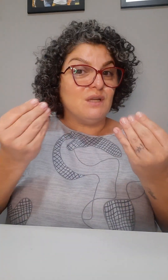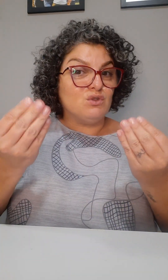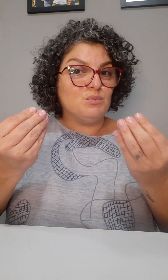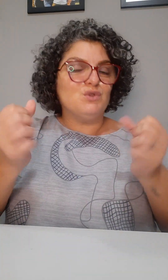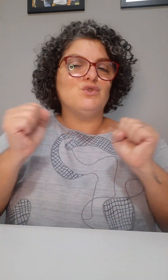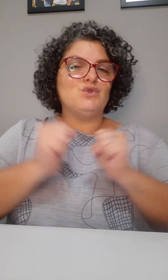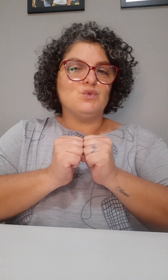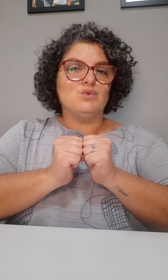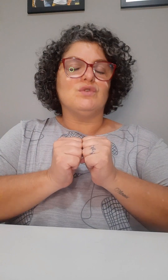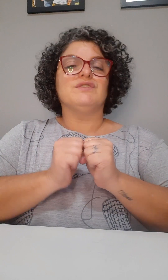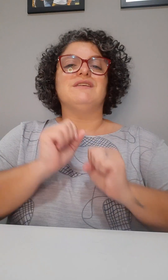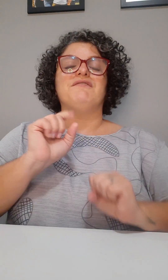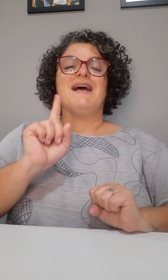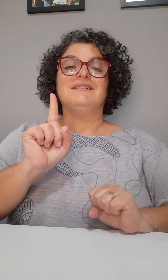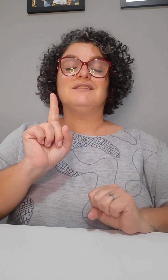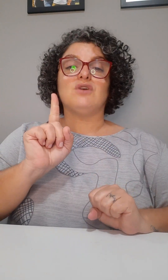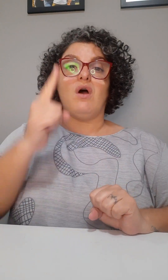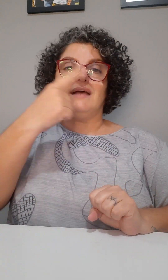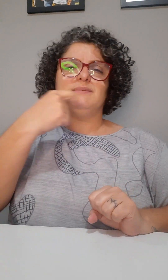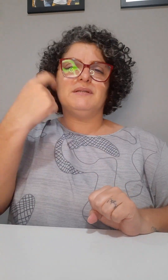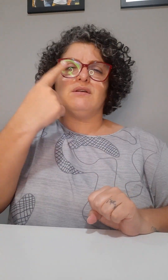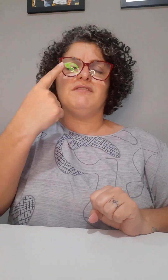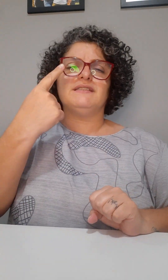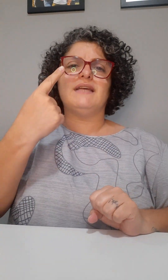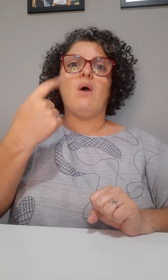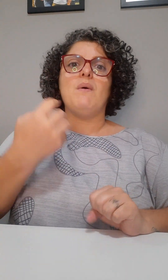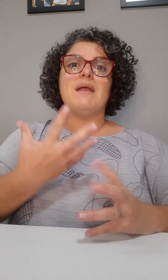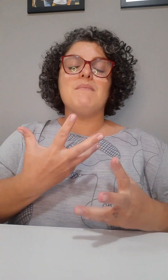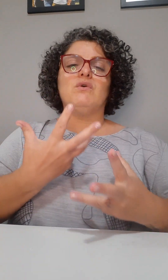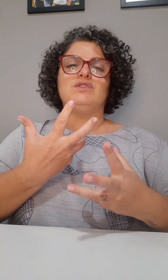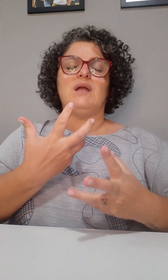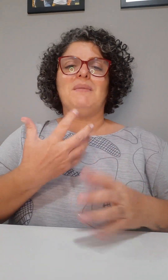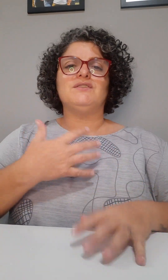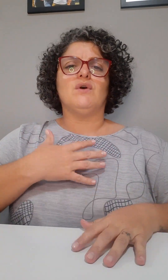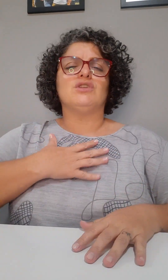de muito junto. Você faz só a expressão facial e o sinal mais forte.